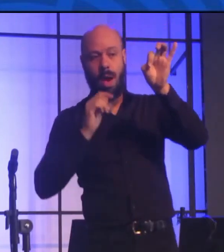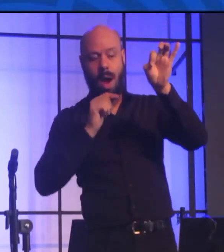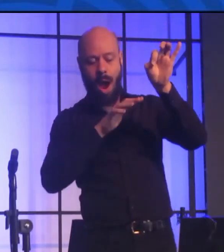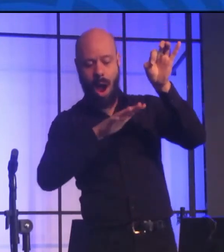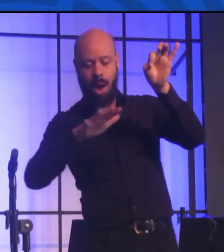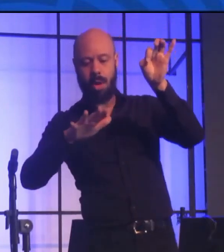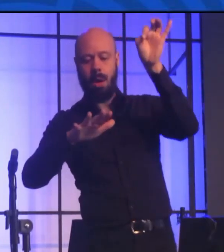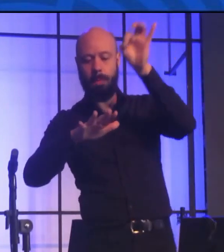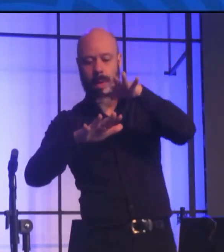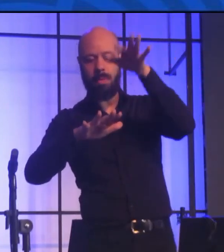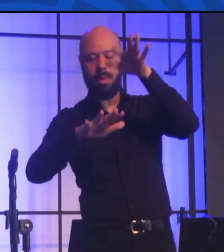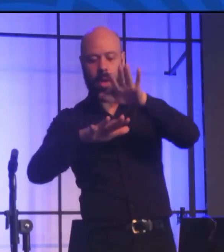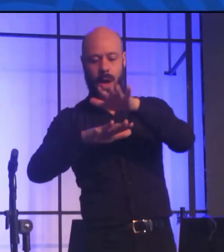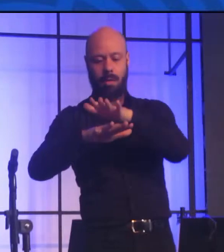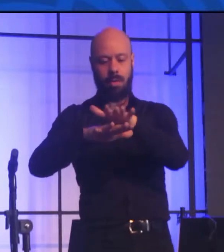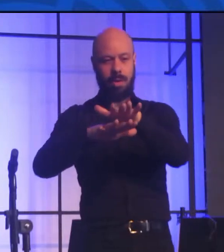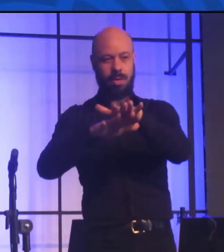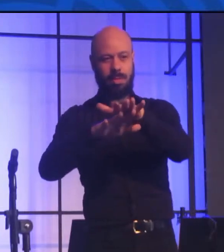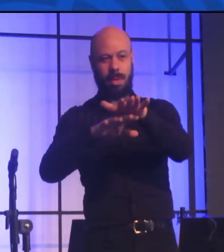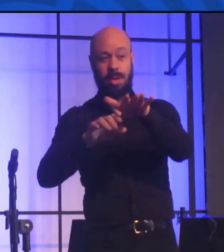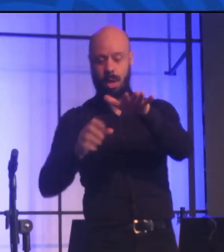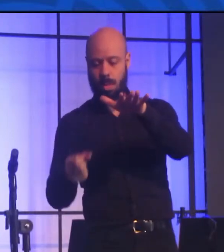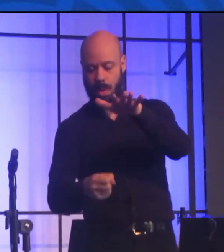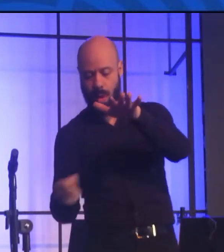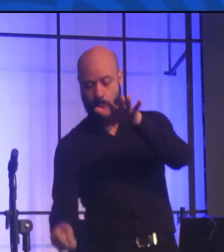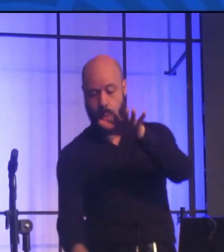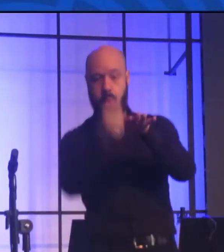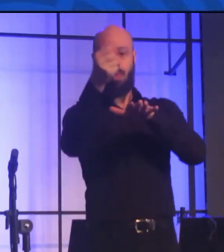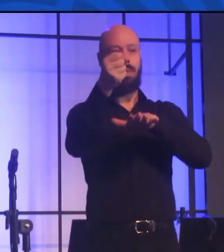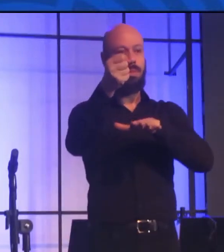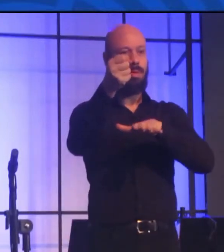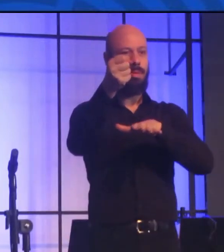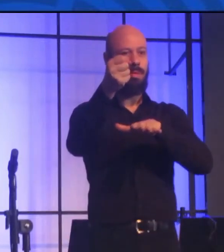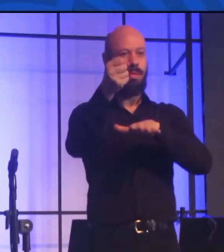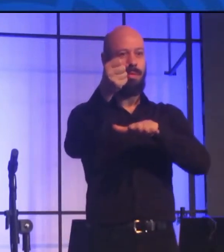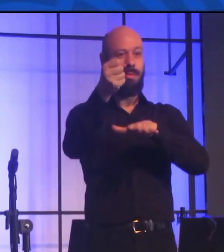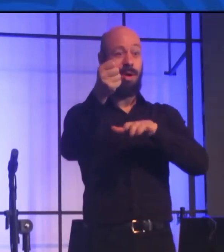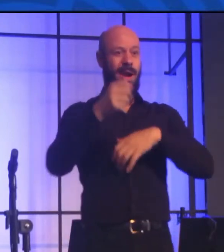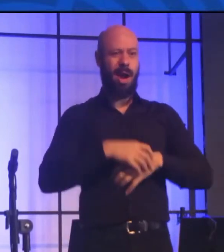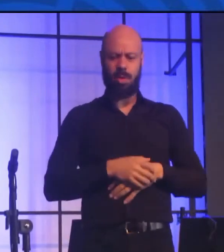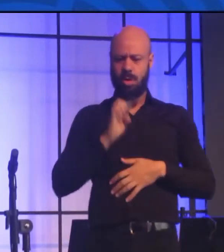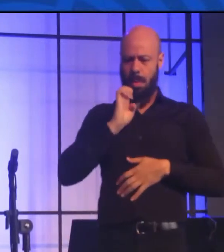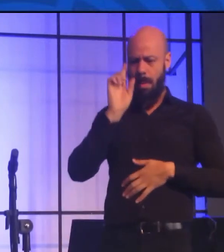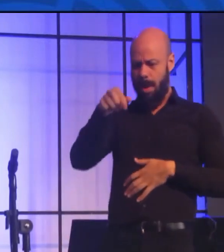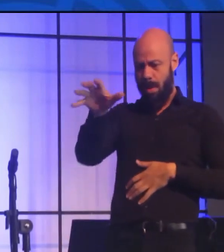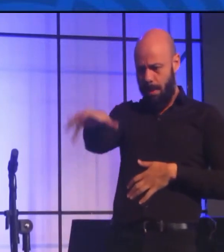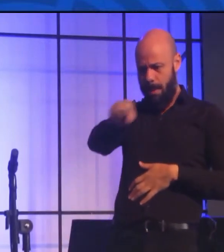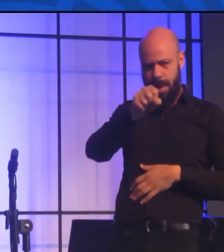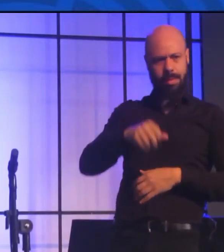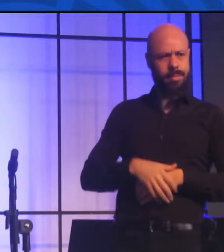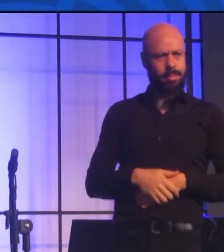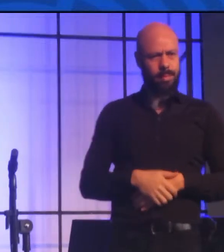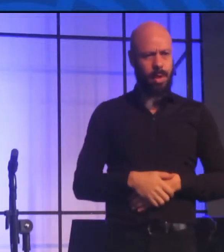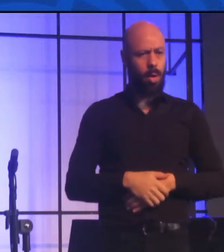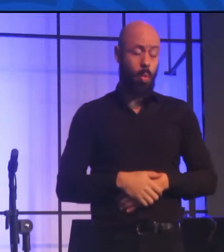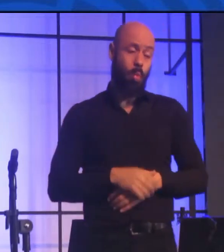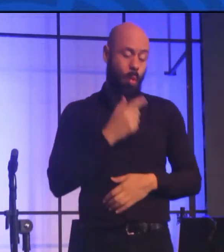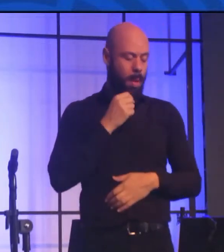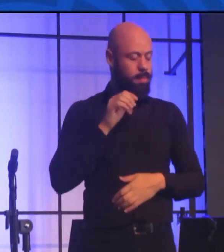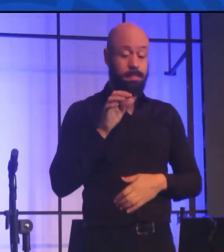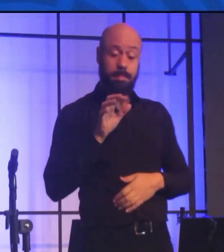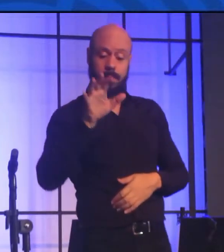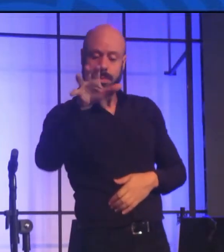do machado flutuasse. E ele disse, pegue-o. E o homem estendeu a mão e o pegou.